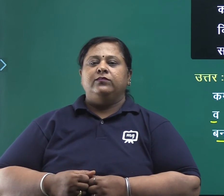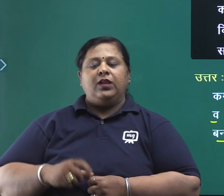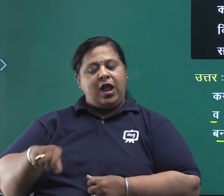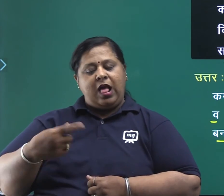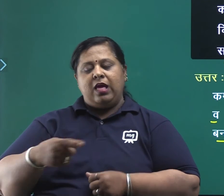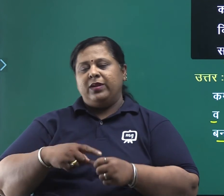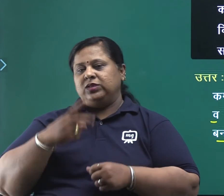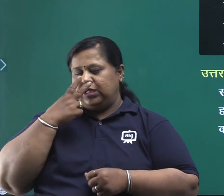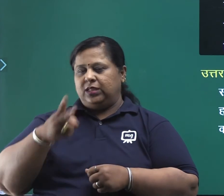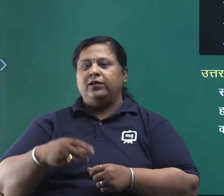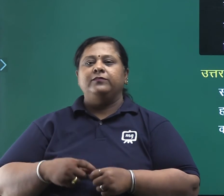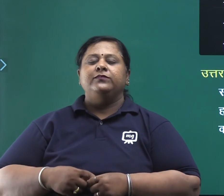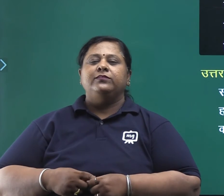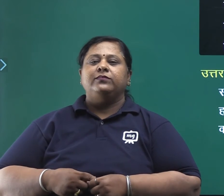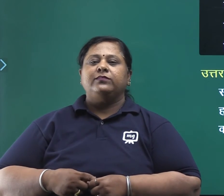आगे का प्रश्न देखते हैं।